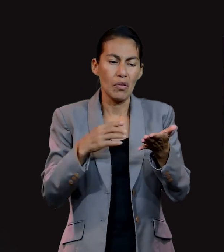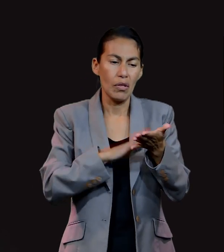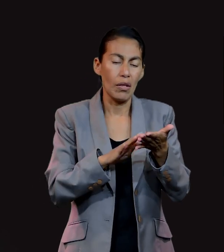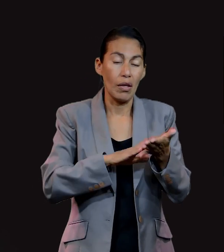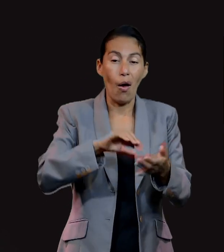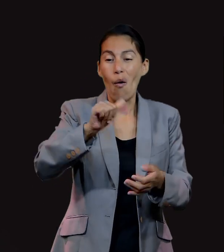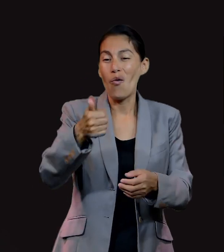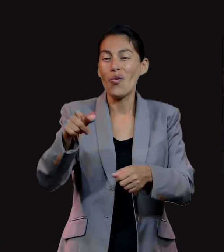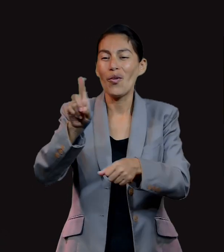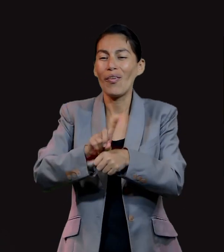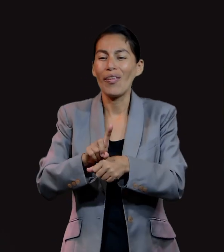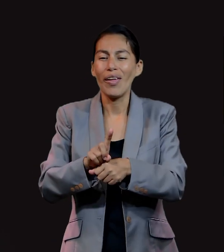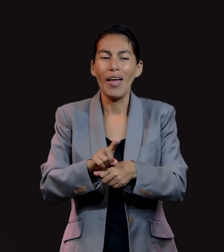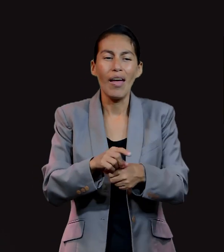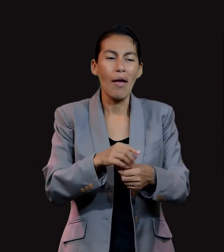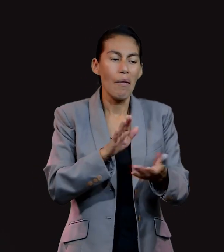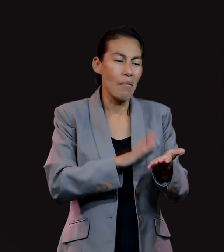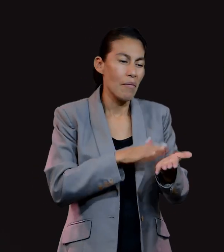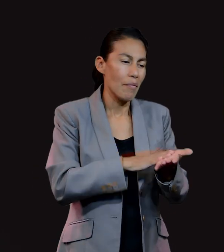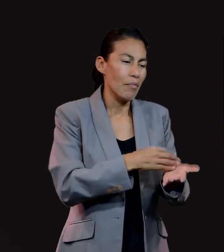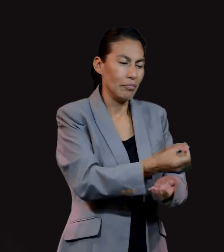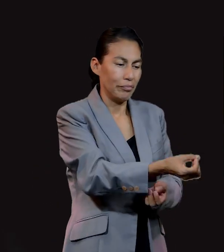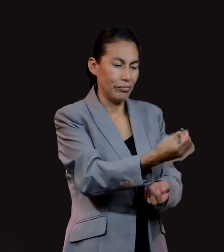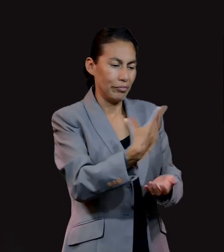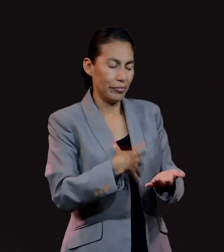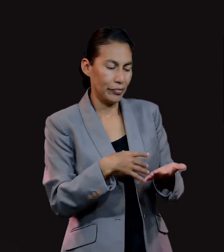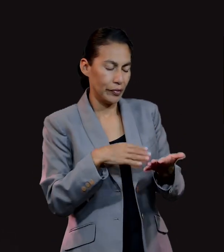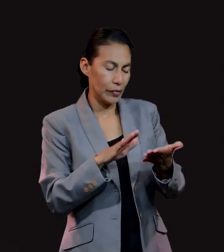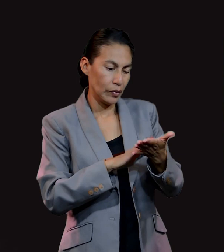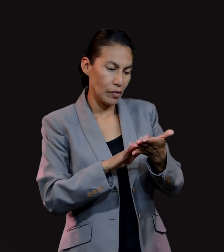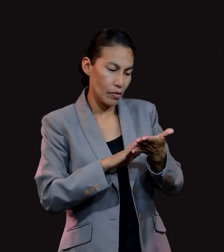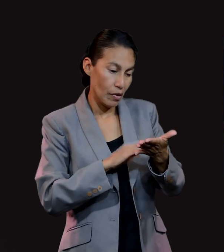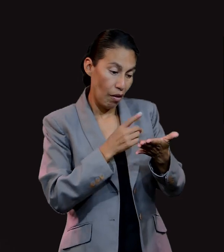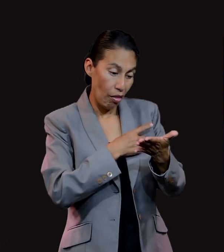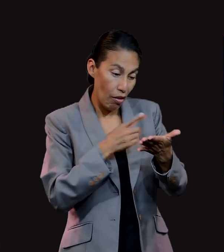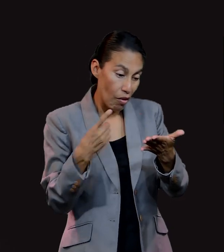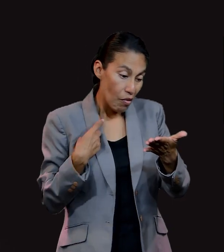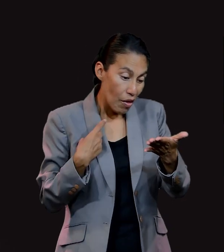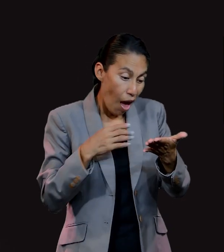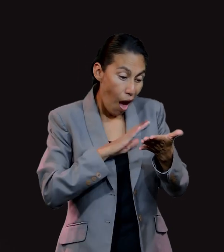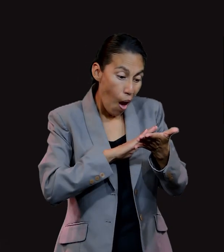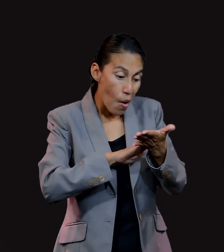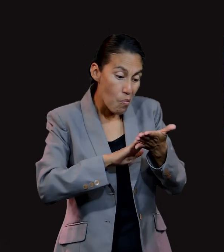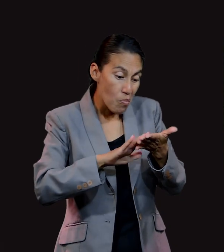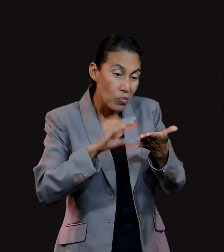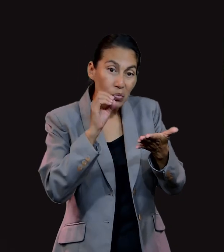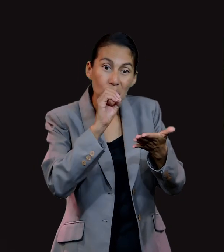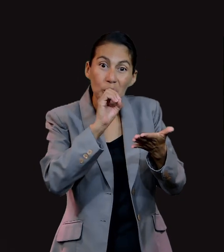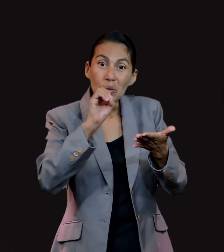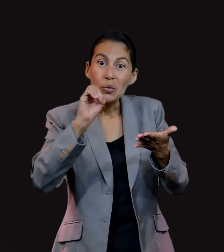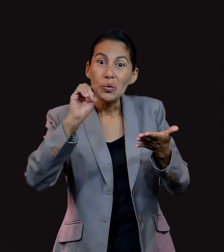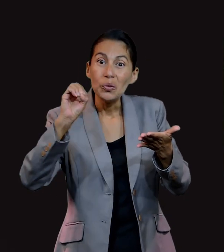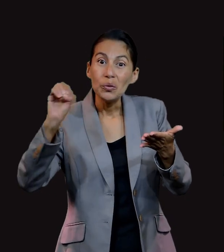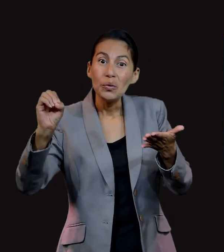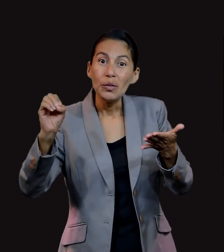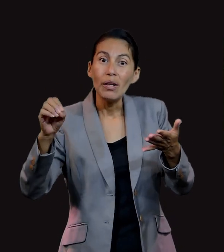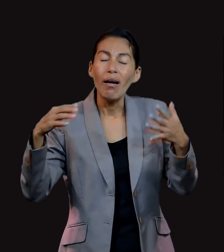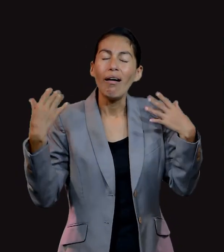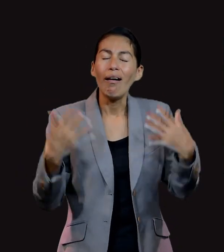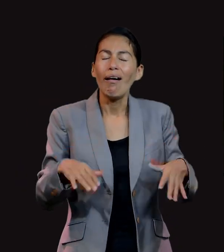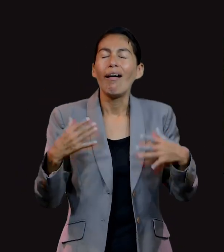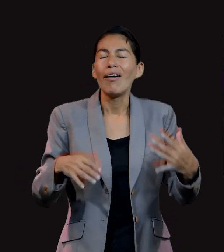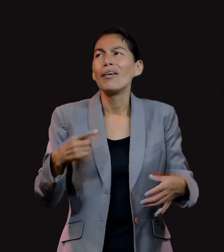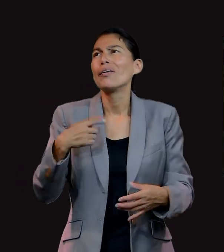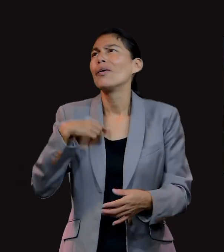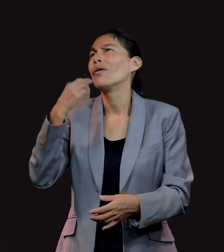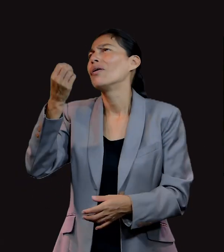el estado de cuenta yo no tenía ni una deuda entonces yo oré nuevamente al señor y dije señor